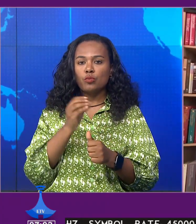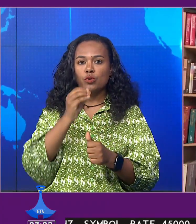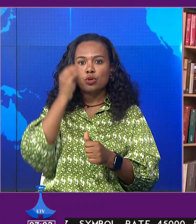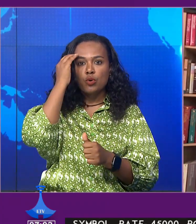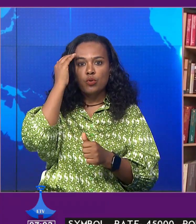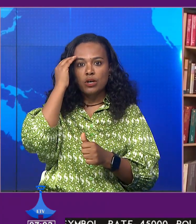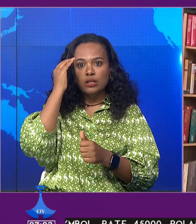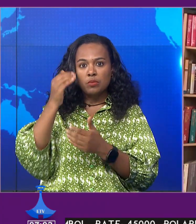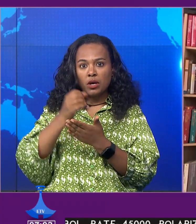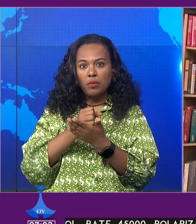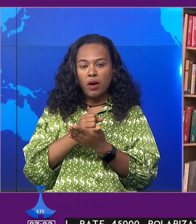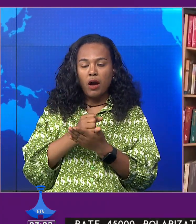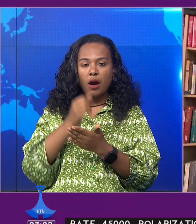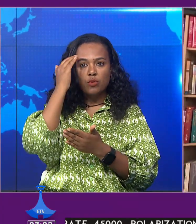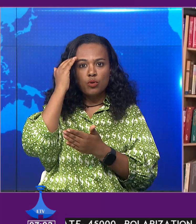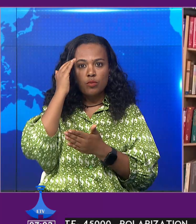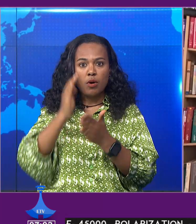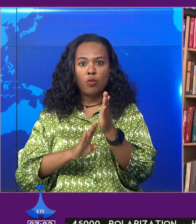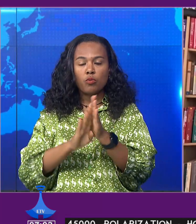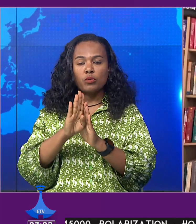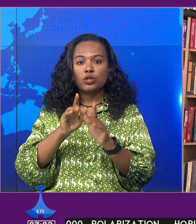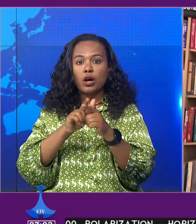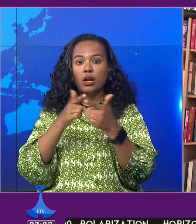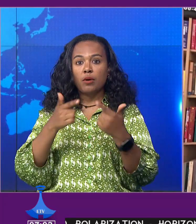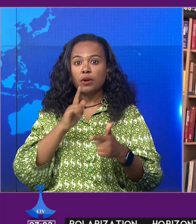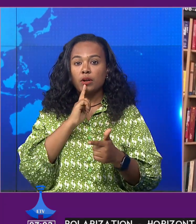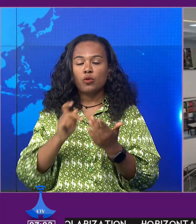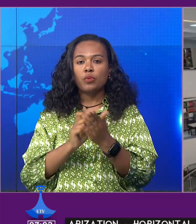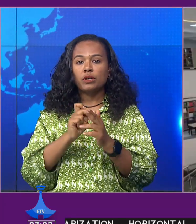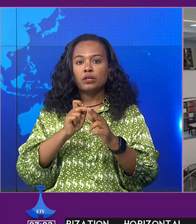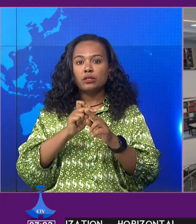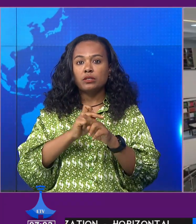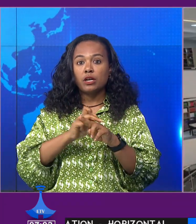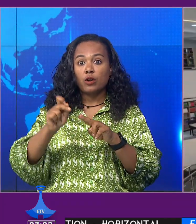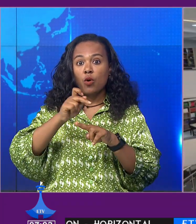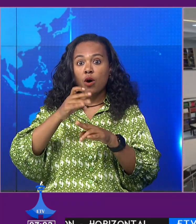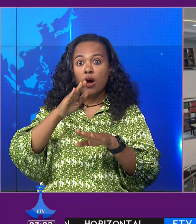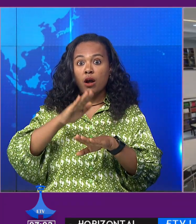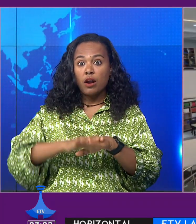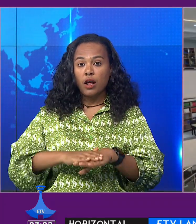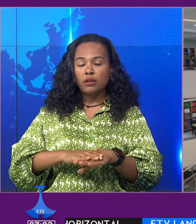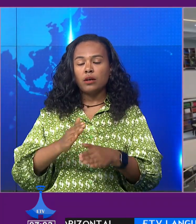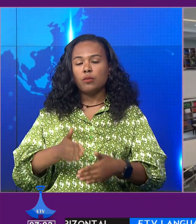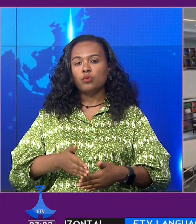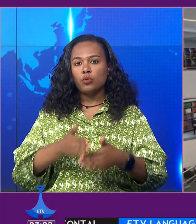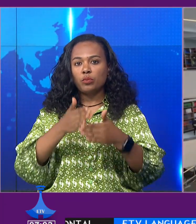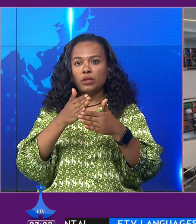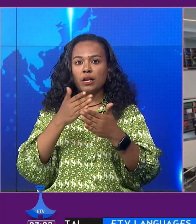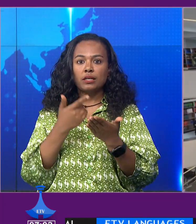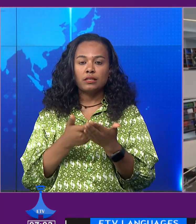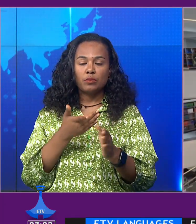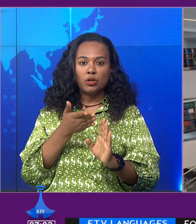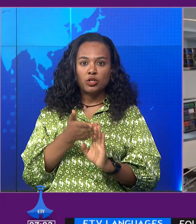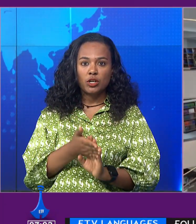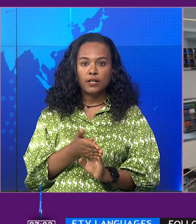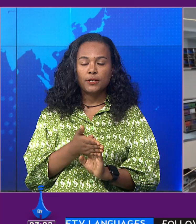መገቢያ አእምሮን ማጎልበቻ ላይብረሪ ነው። በድሬዳዋ ላይ ላይብረሪ ተገንብቶበታል። ከዚያ